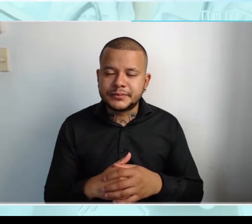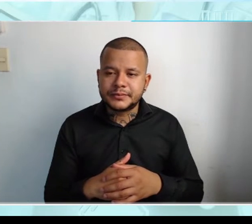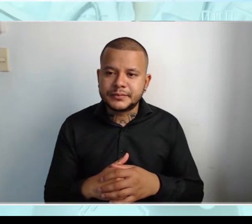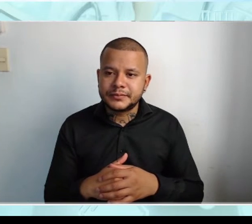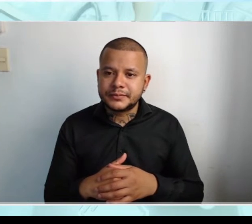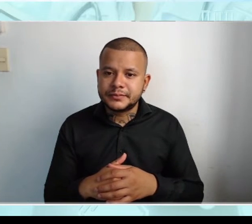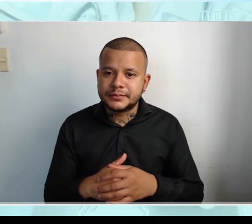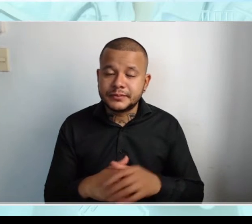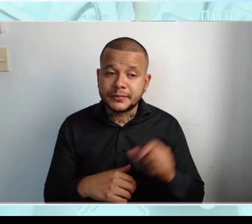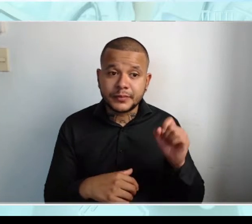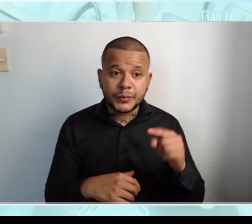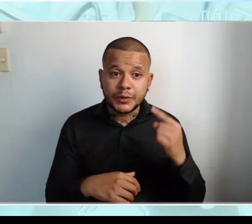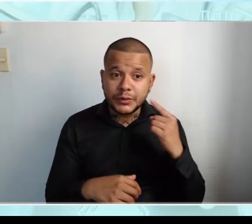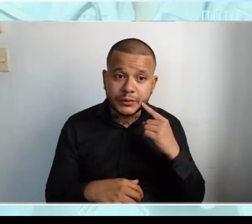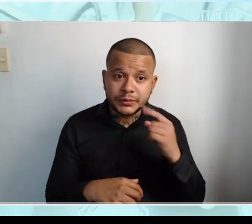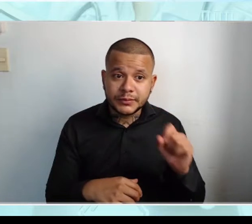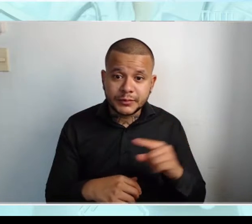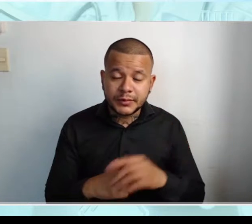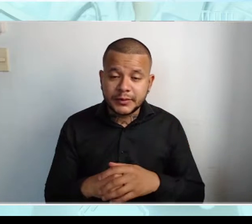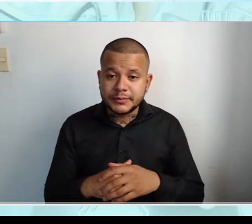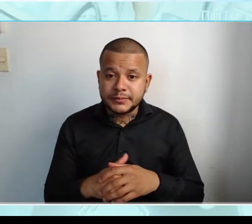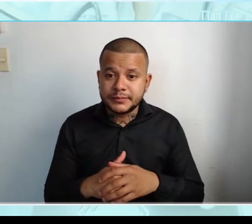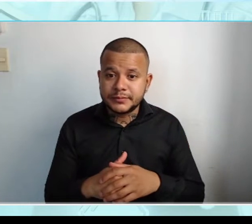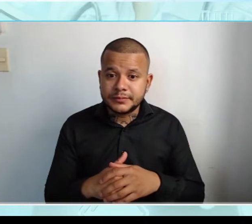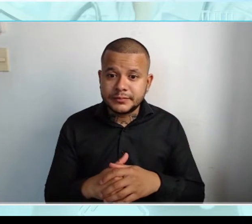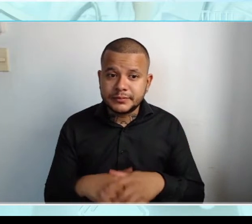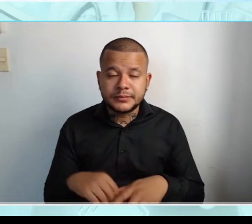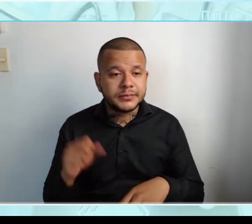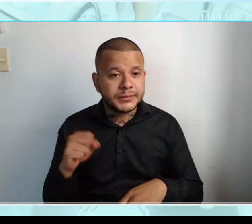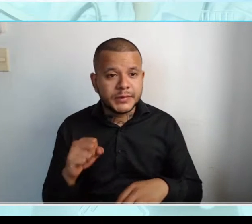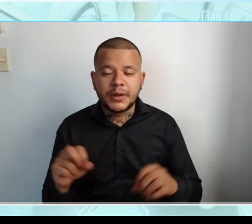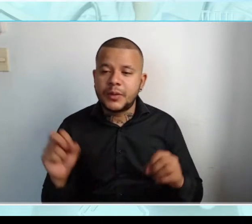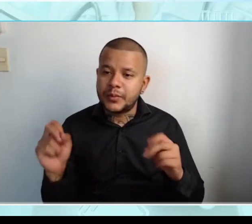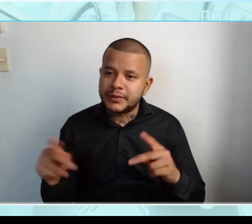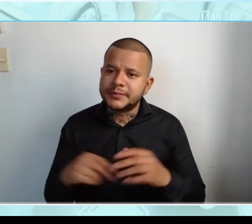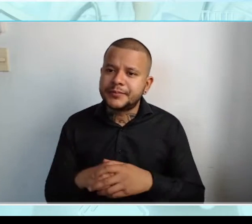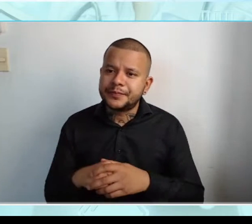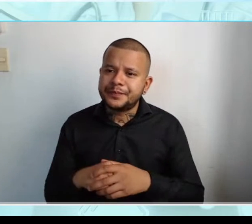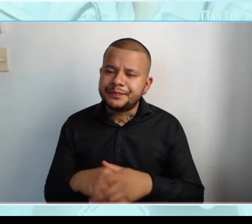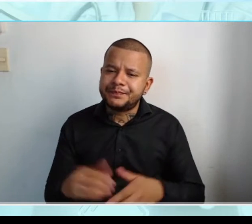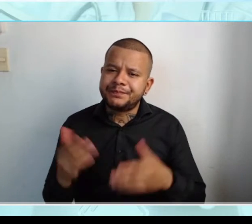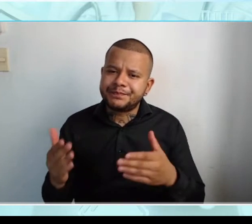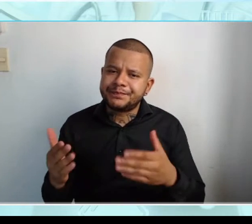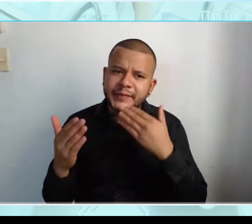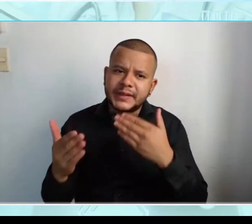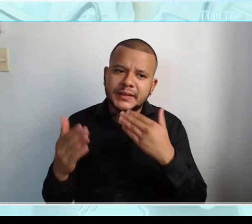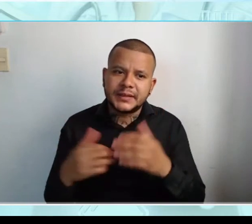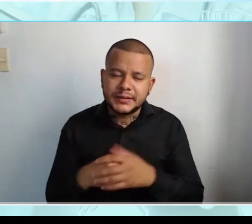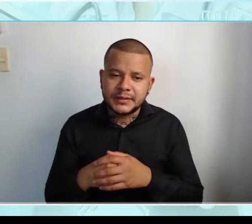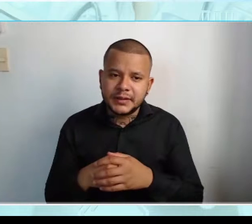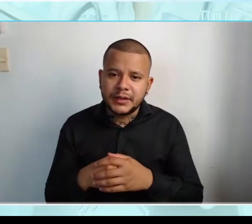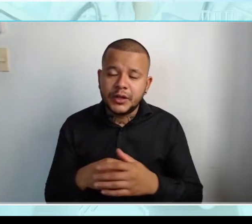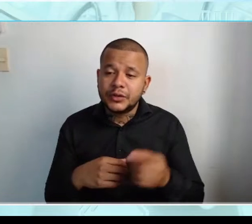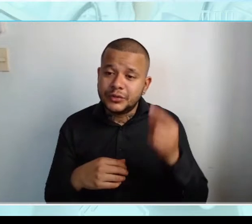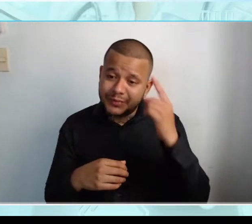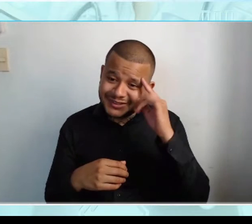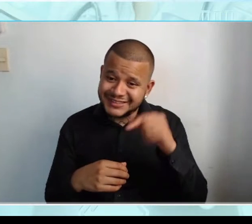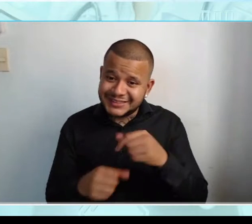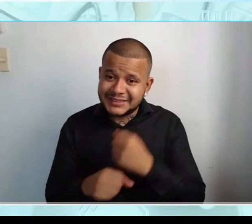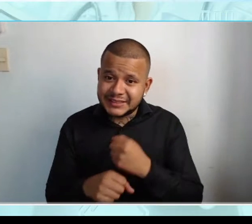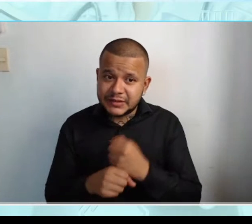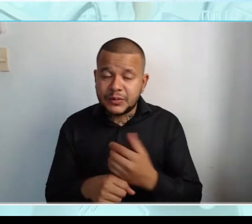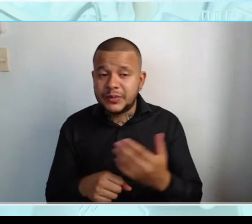¿Me escucha? Sí. Sí. Ah, ok. No, a usted muchísimas gracias. Yo creo que este es un honor, como lo dijimos hace un